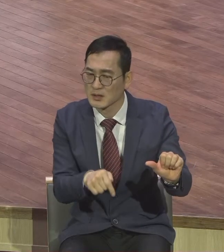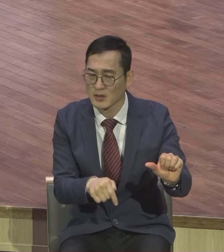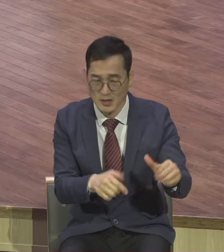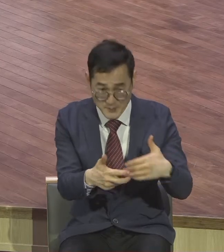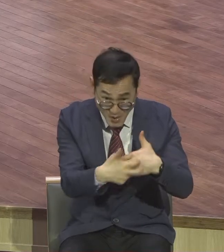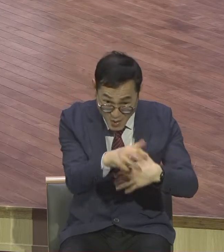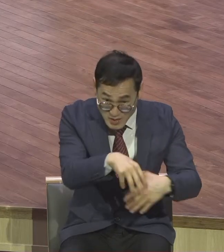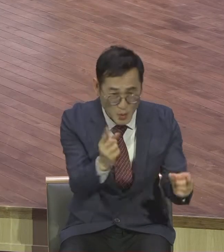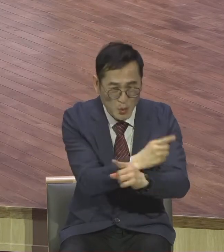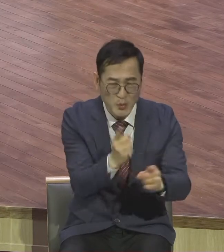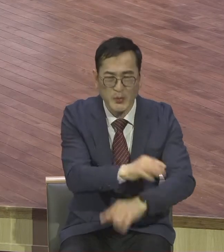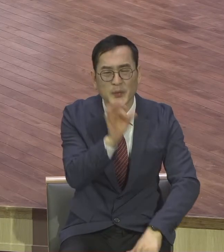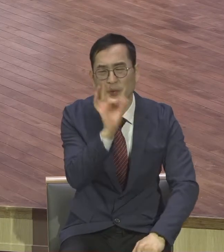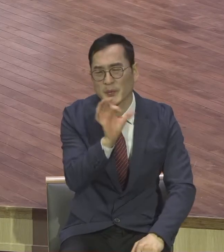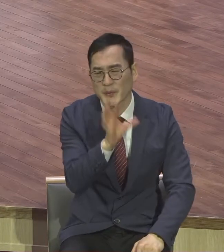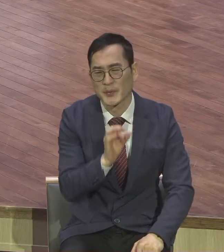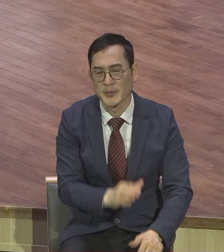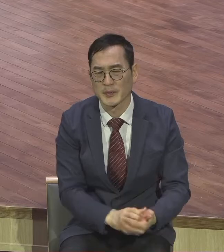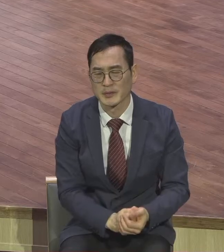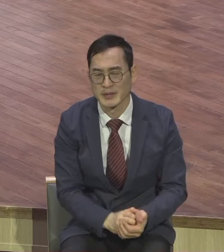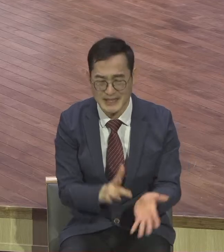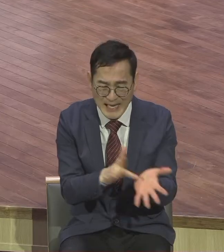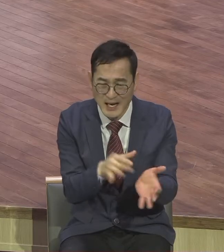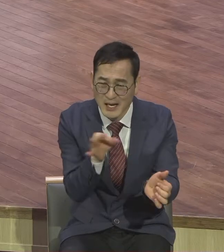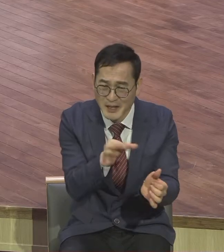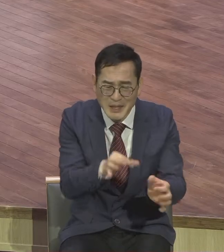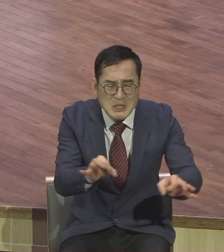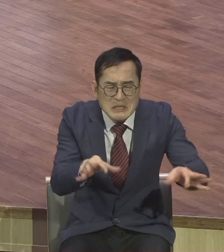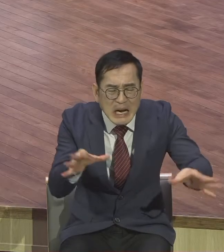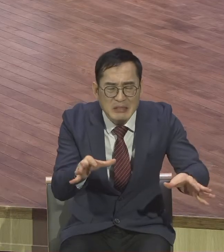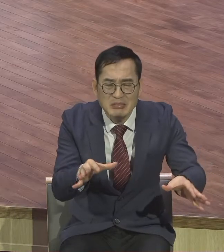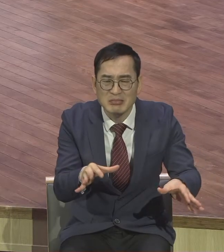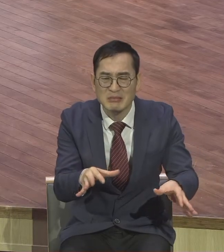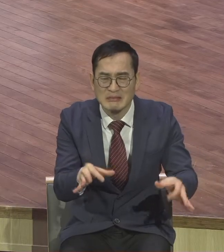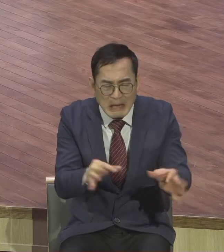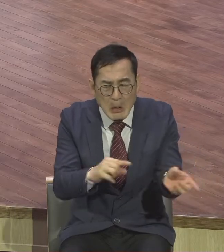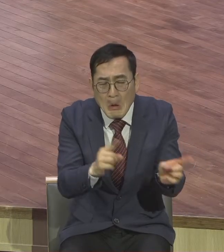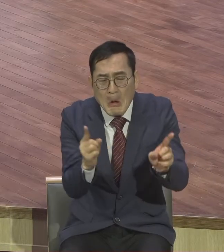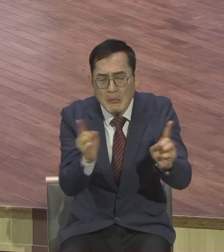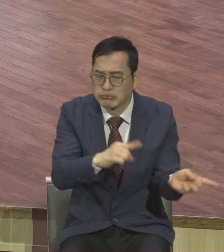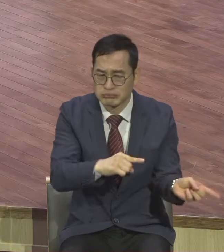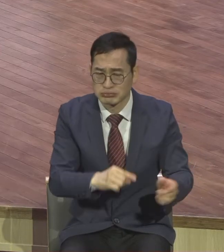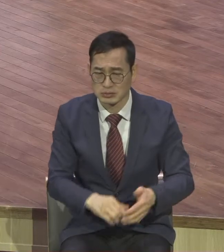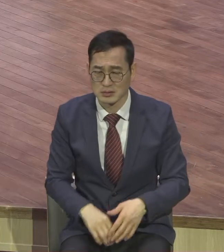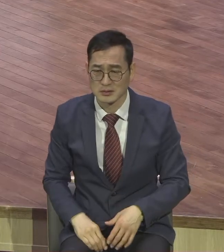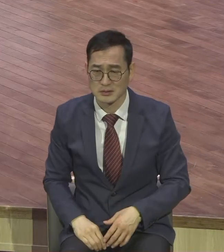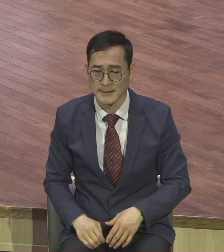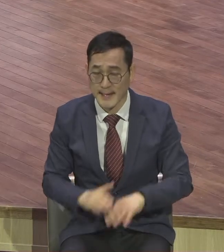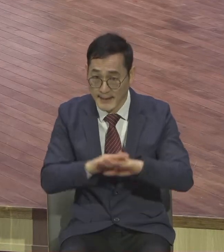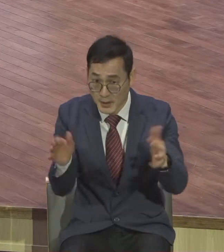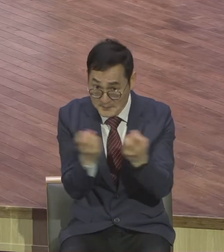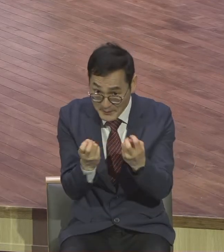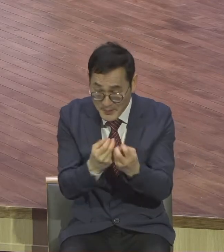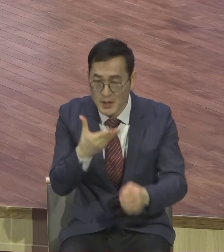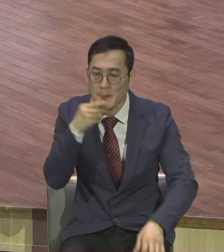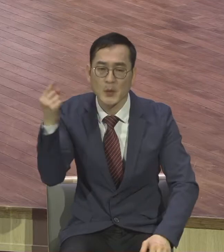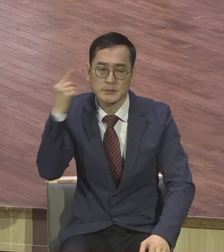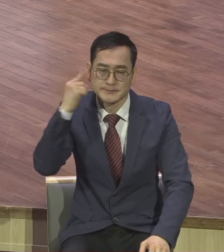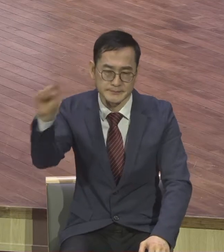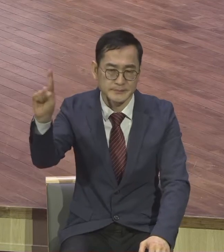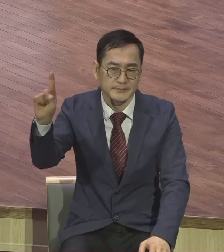제한시킬 수 있지만 영적 문제 정신 문제 이걸 보건밖에 치유가 안 돼요 보건도 해결책이 없습니다 지금